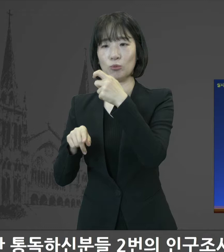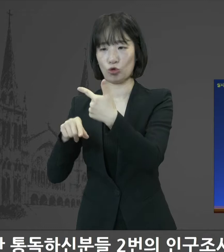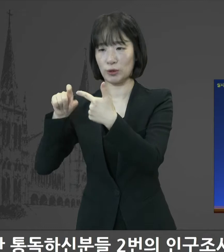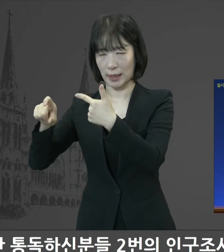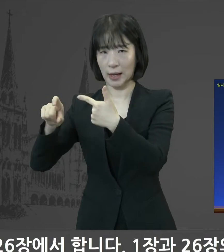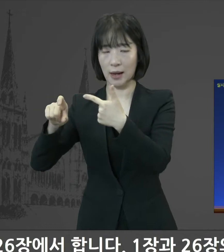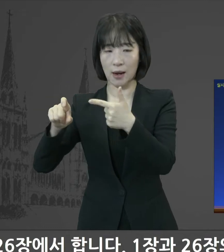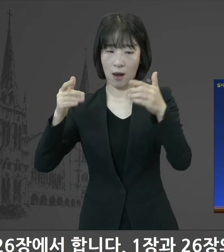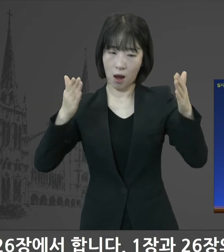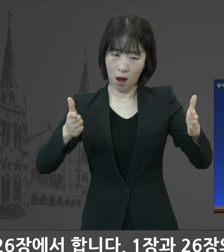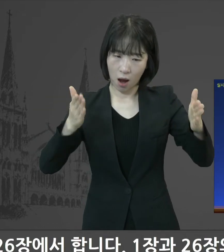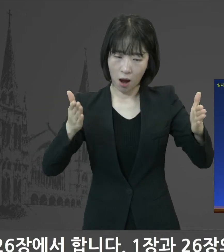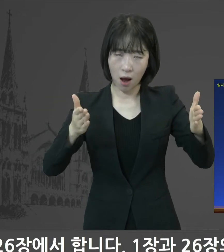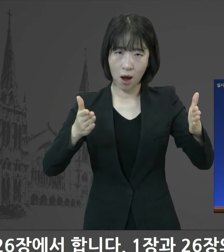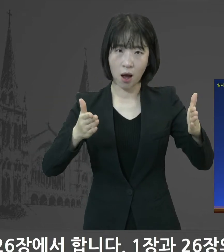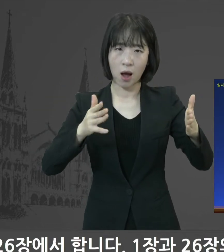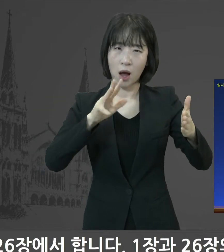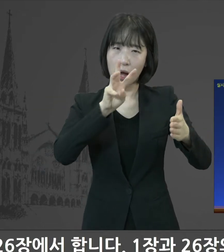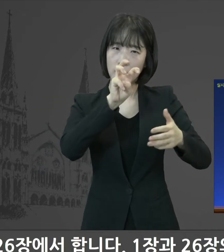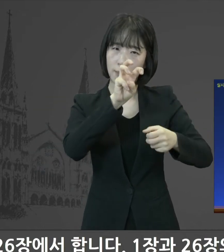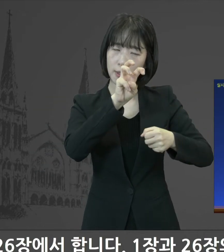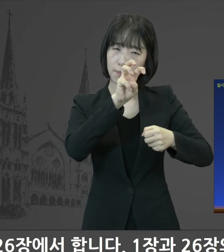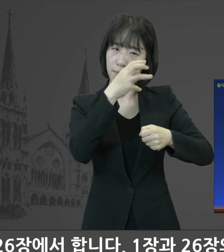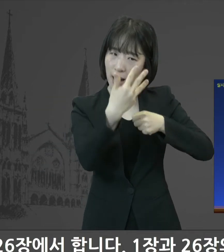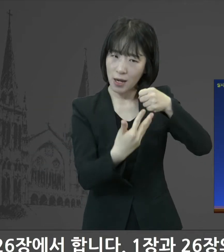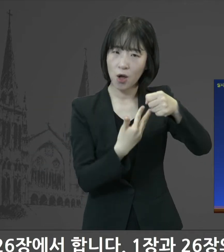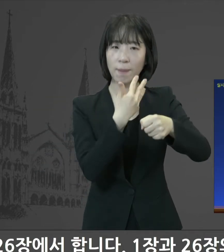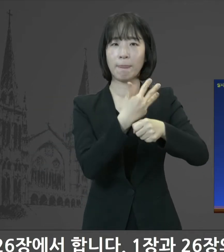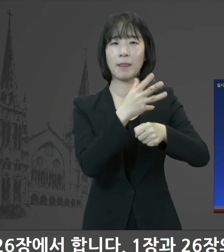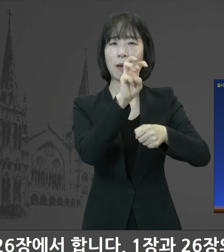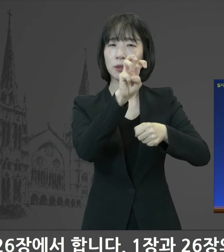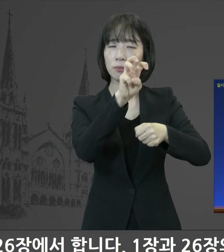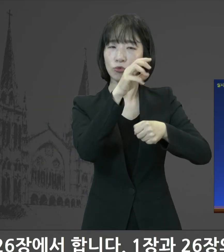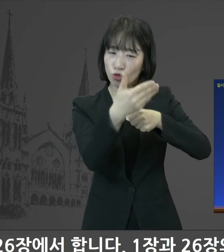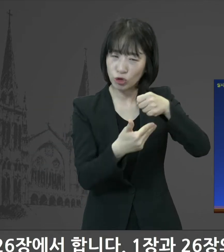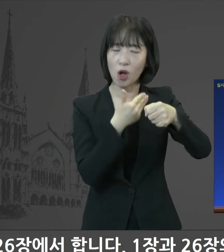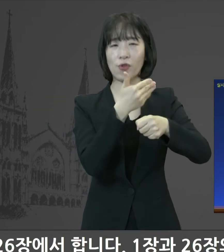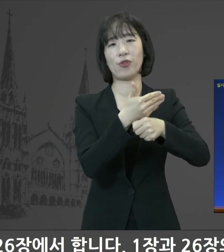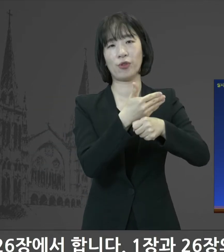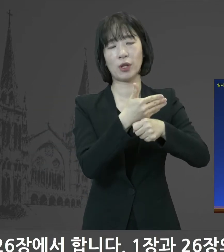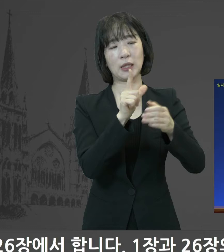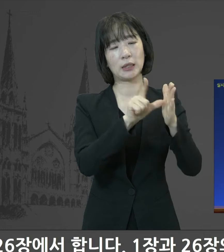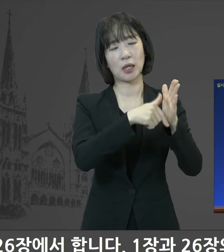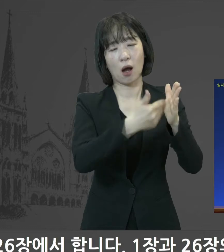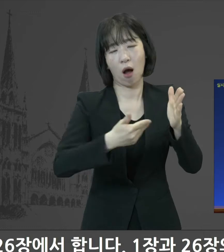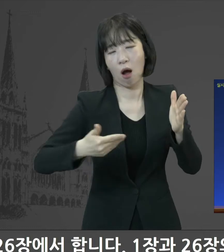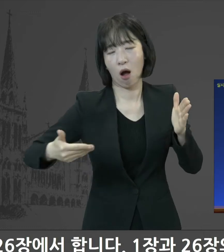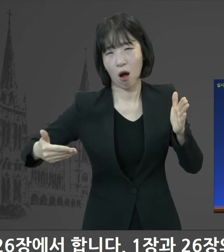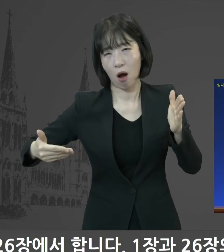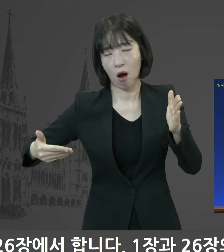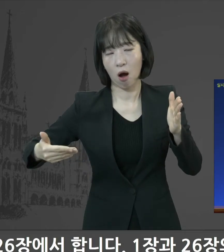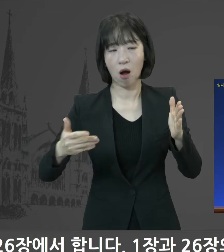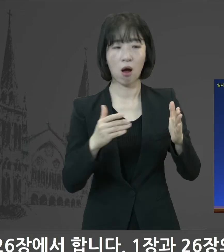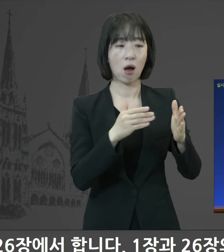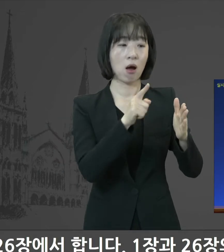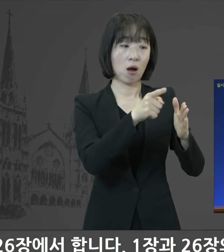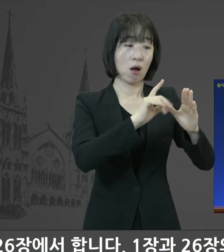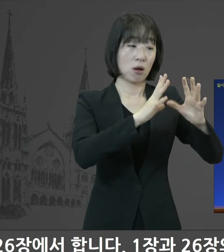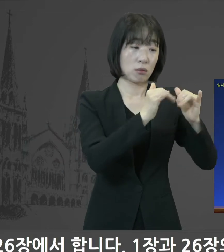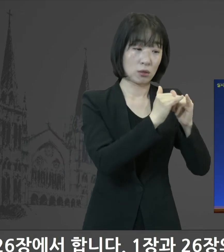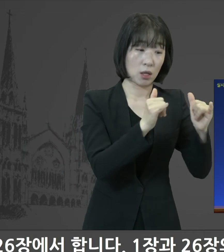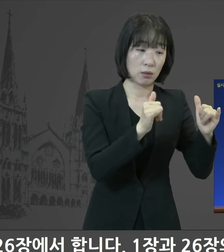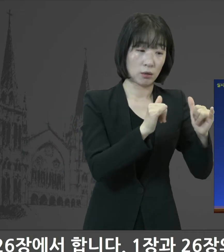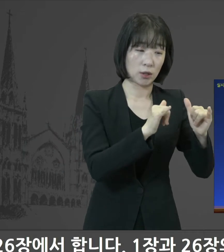38년 가까이, 39년 이 정도의 시간이 지났습니다. 그러니까 그 시간이면 한 세대가 다